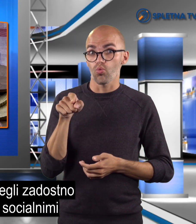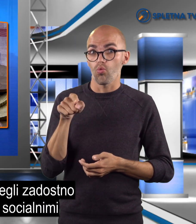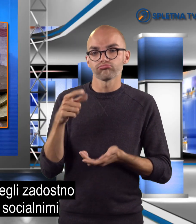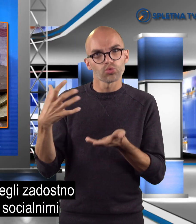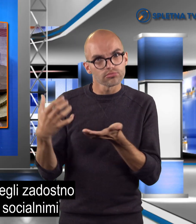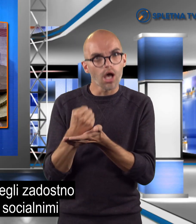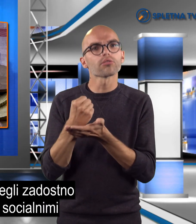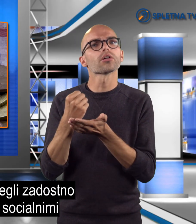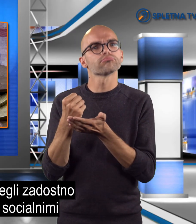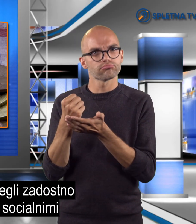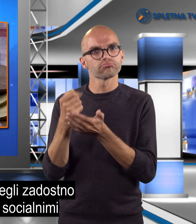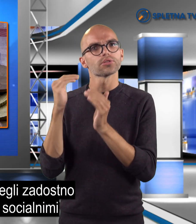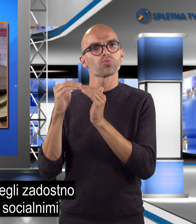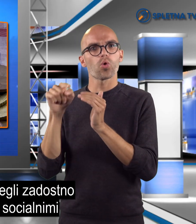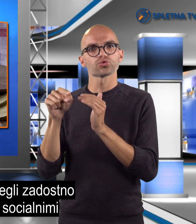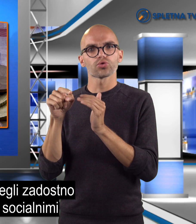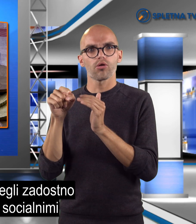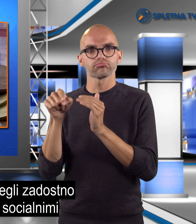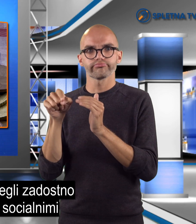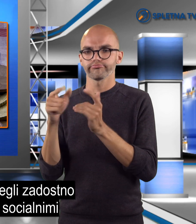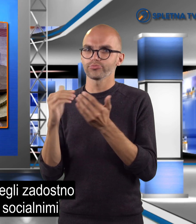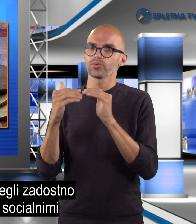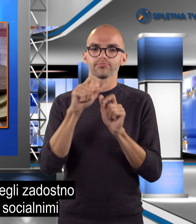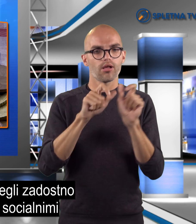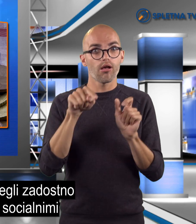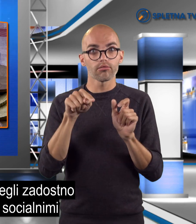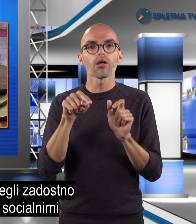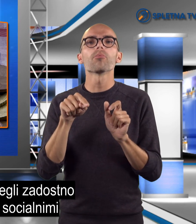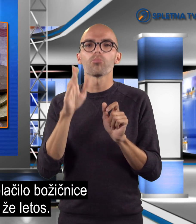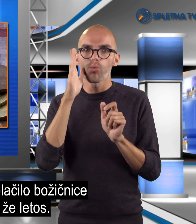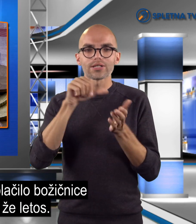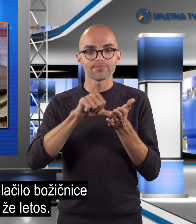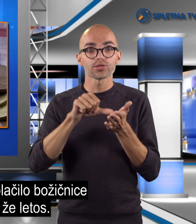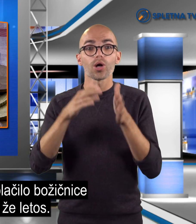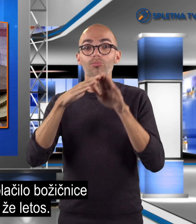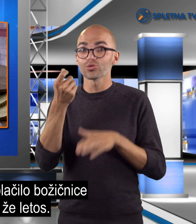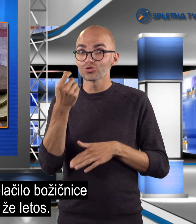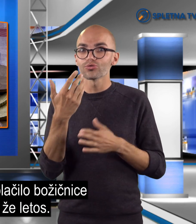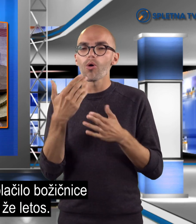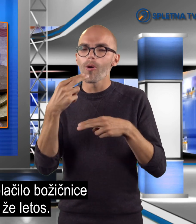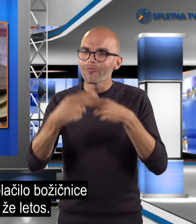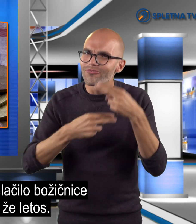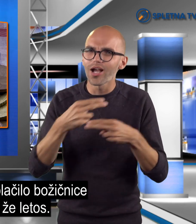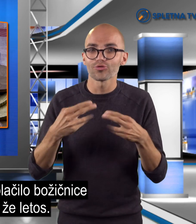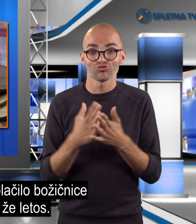Če bodo dosegli zadostno soglasje s socialnimi partnerji, bo izplačilo božičnice obvezno že